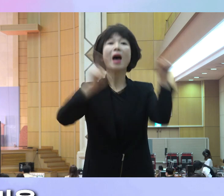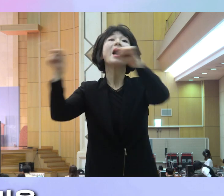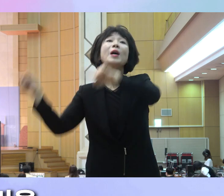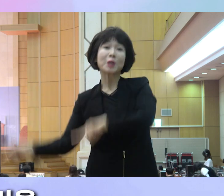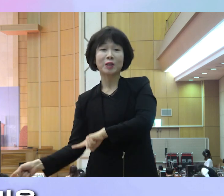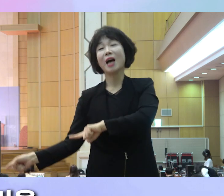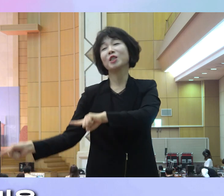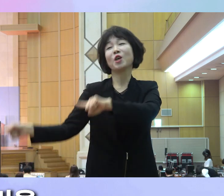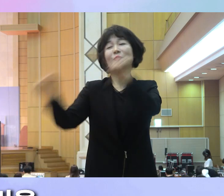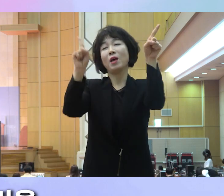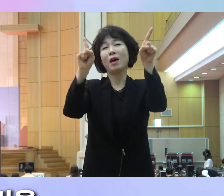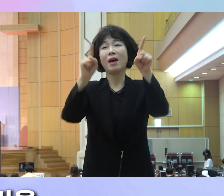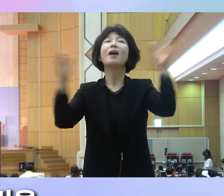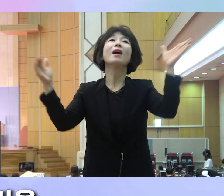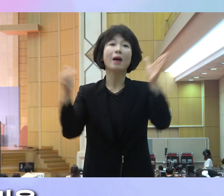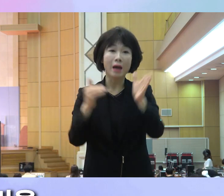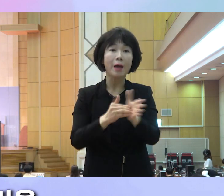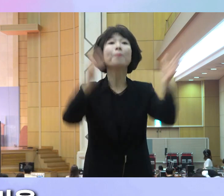사셨네,